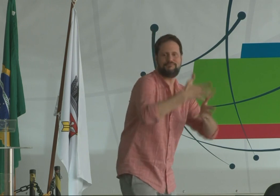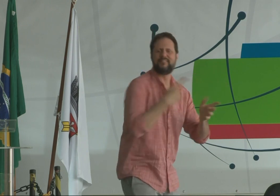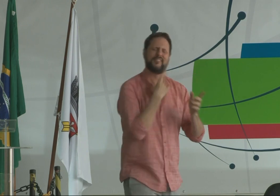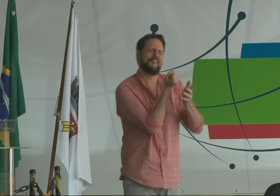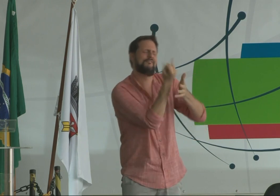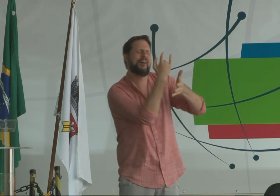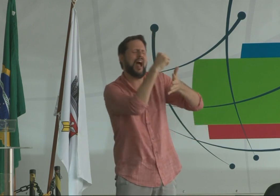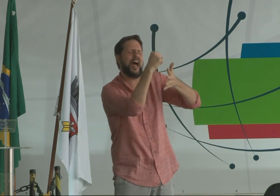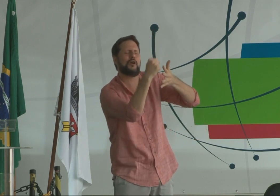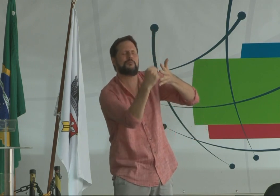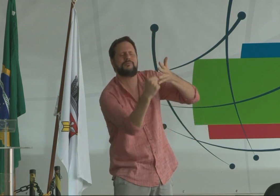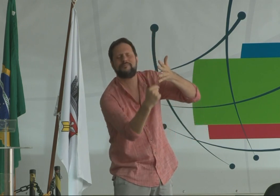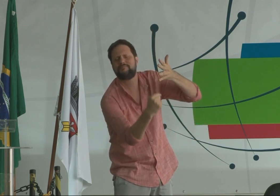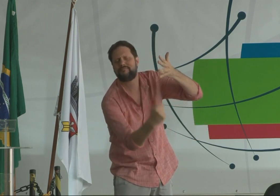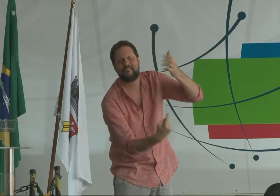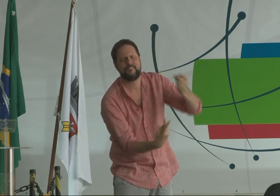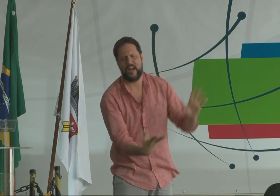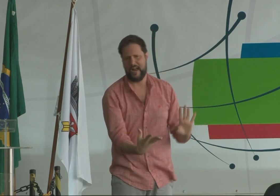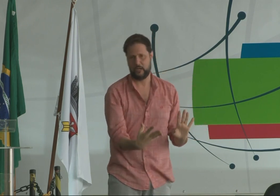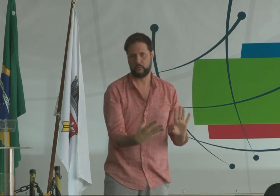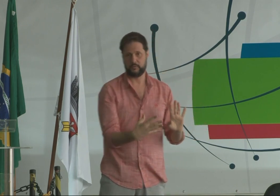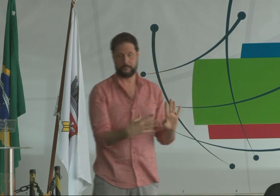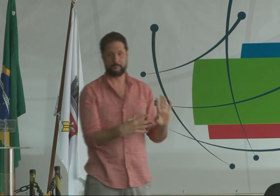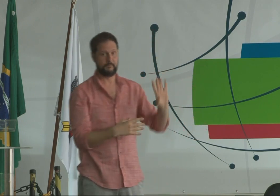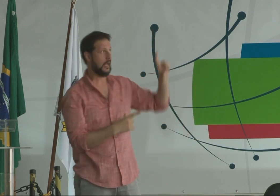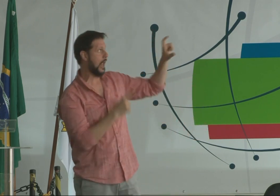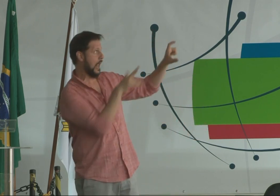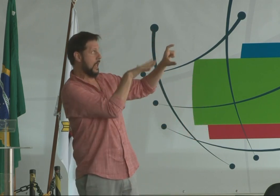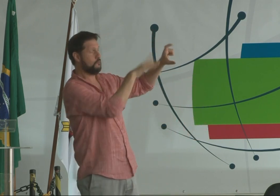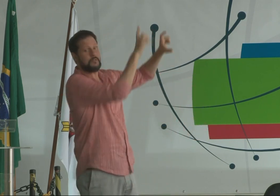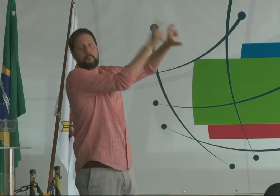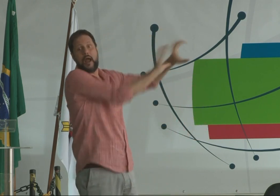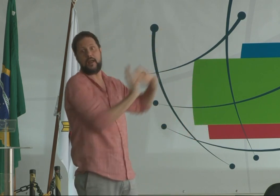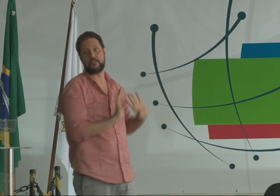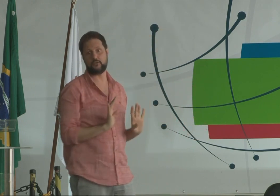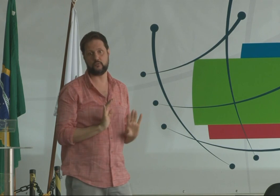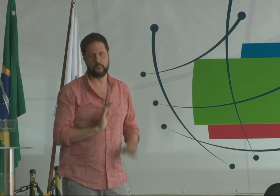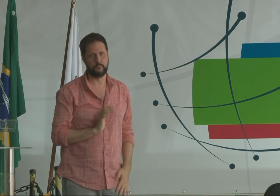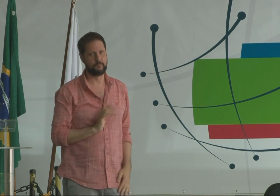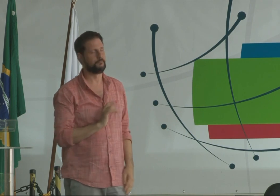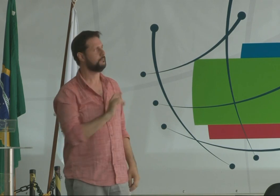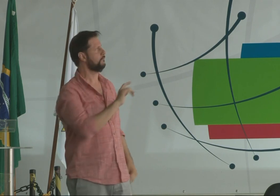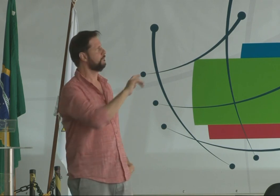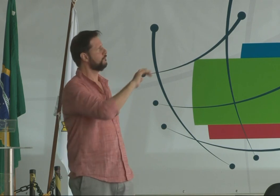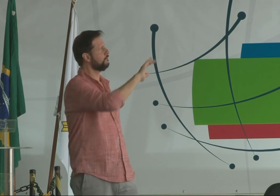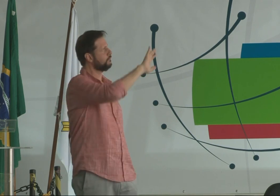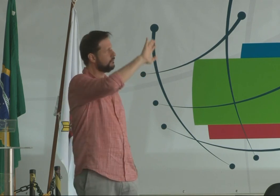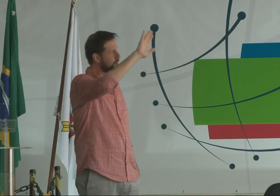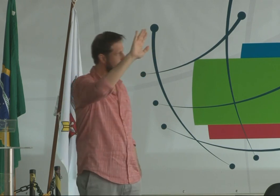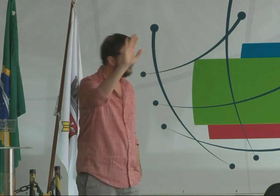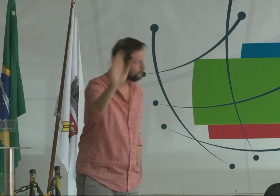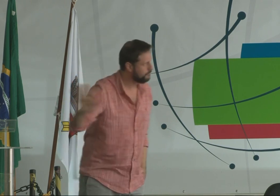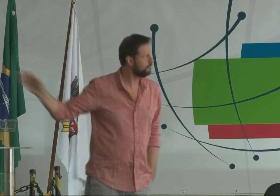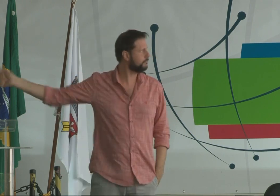Então, nos espaços com os ouvintes, a gente tem essa repressão toda de não poder usar a língua devidamente. E lá não, a gente não tem essa dependência. gente tem bastante